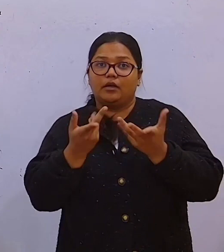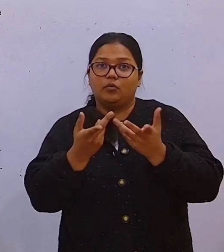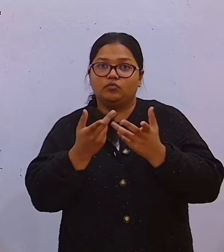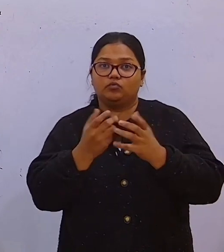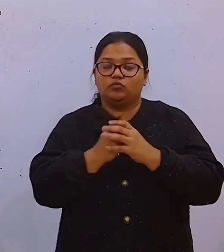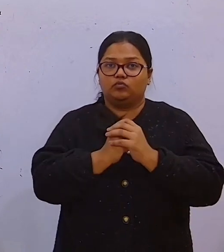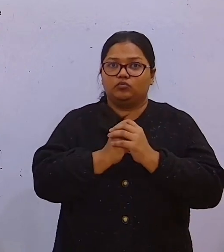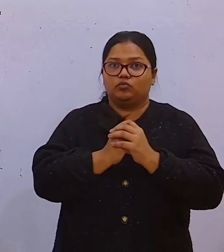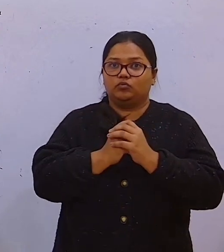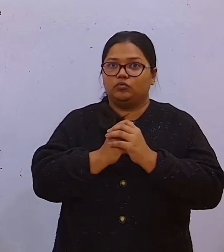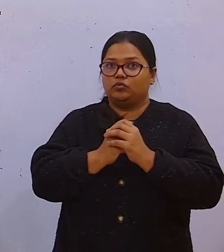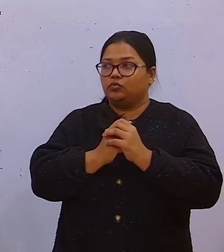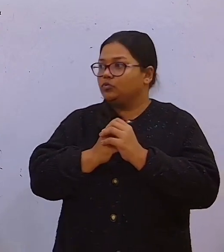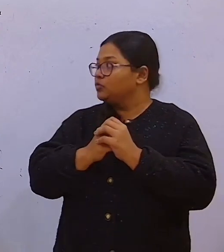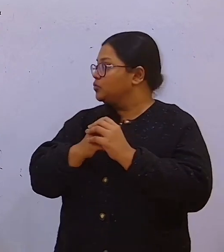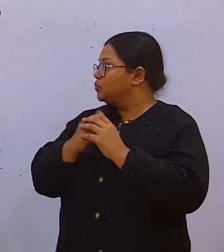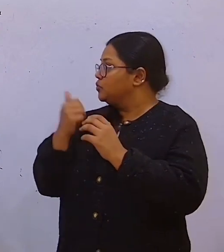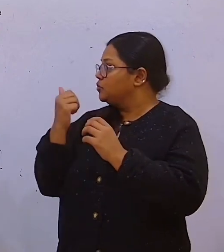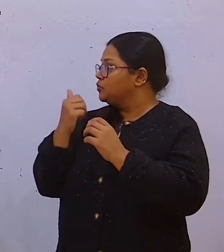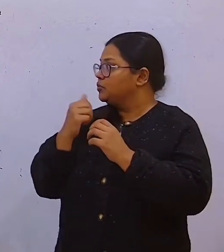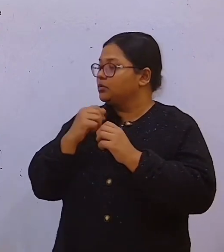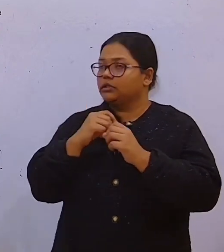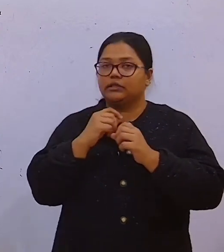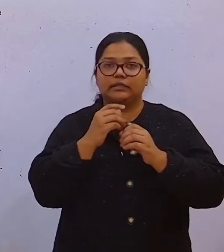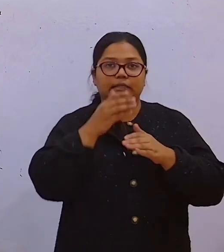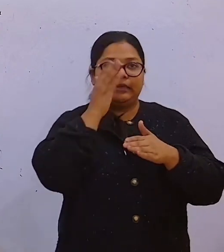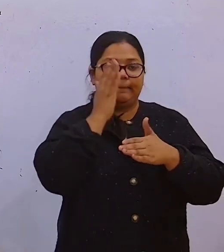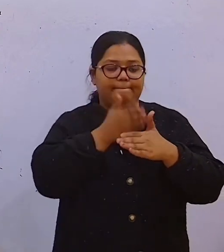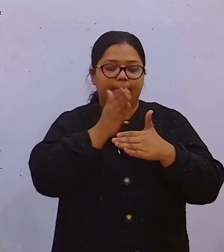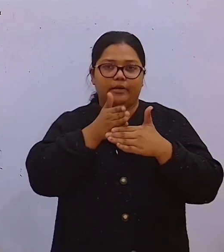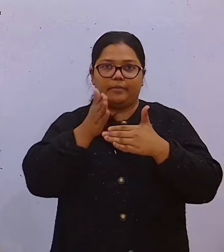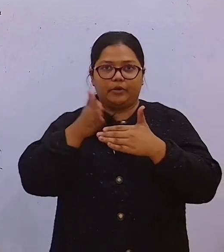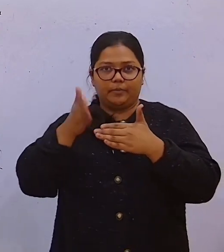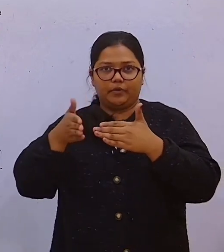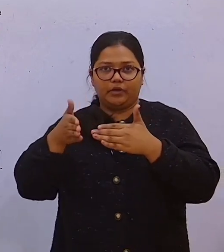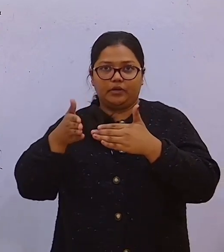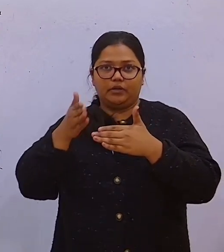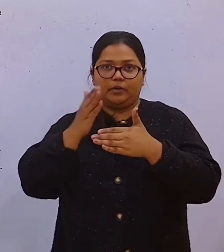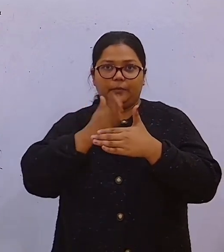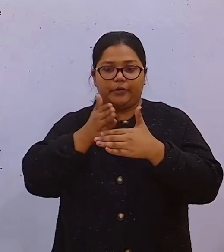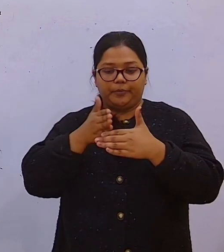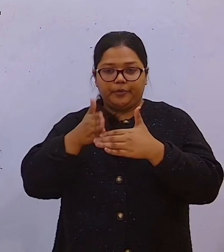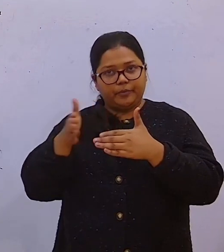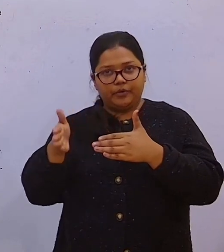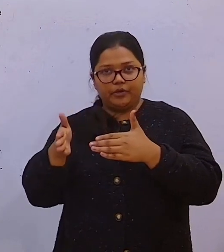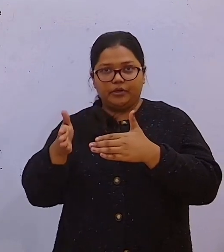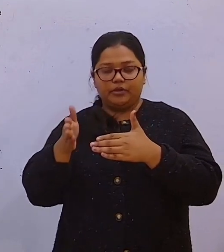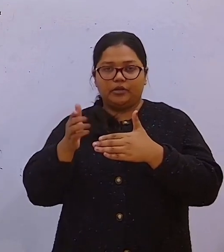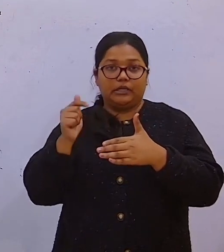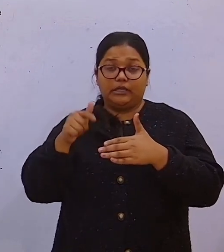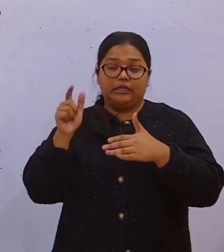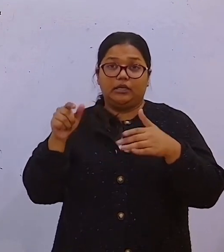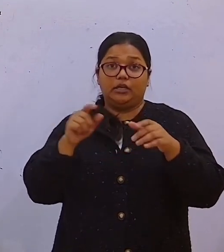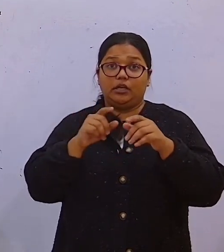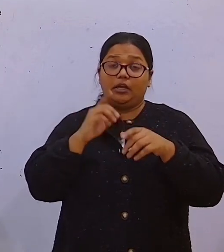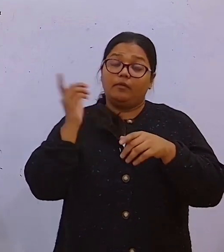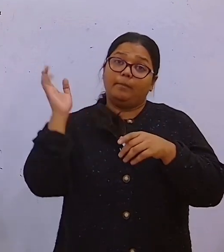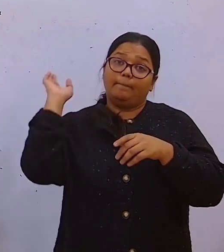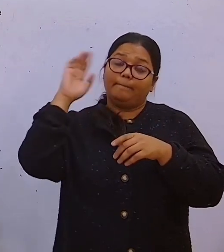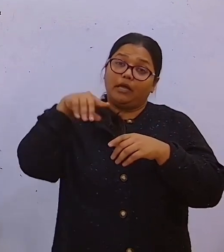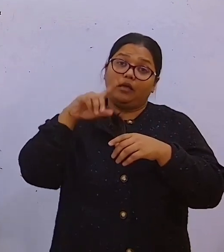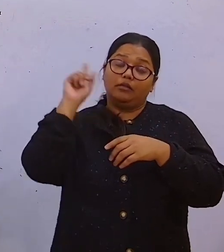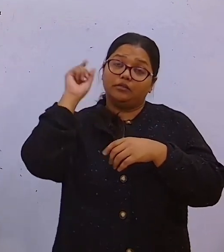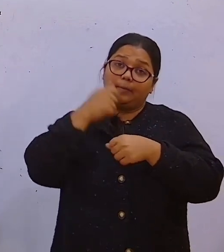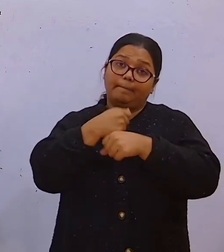है, कटा वाला नहीं है ना, तो ये वो है। ठीक, तो ये ही गॉट अ 2 ब्रेड लिखा है, तो ये क्या सही